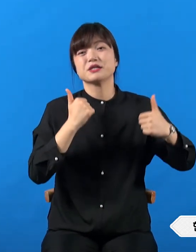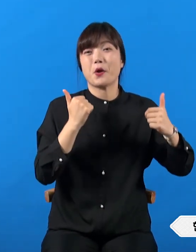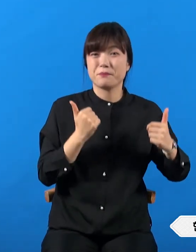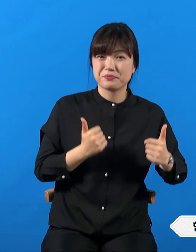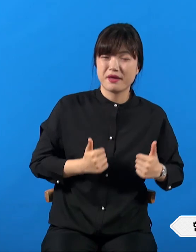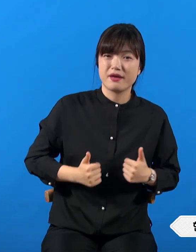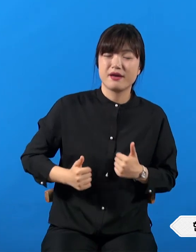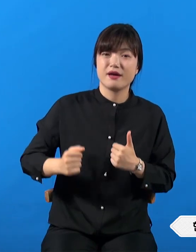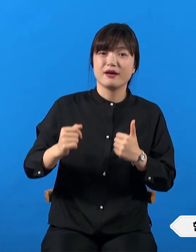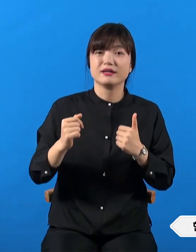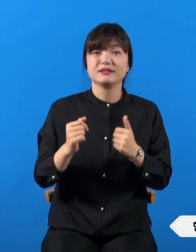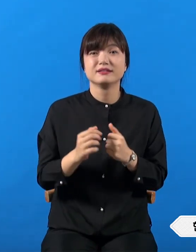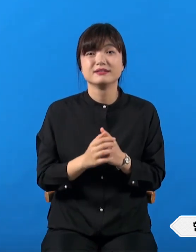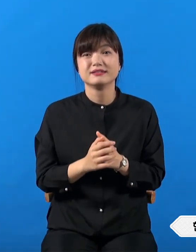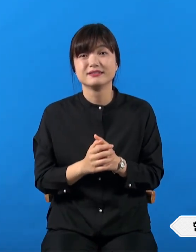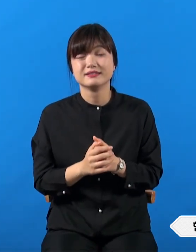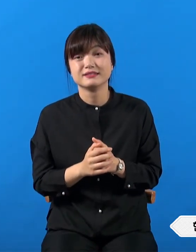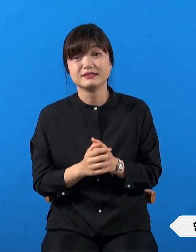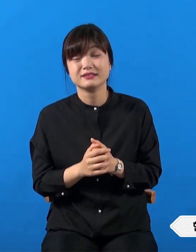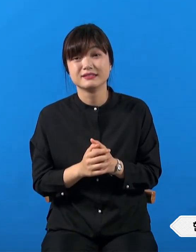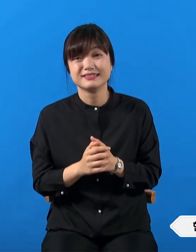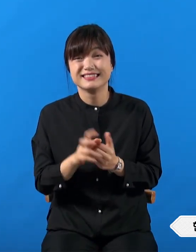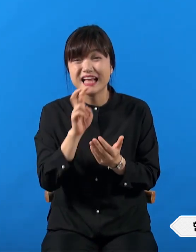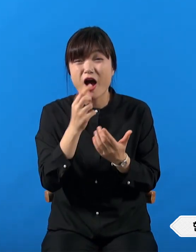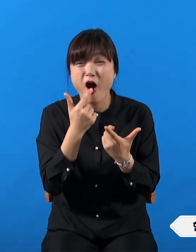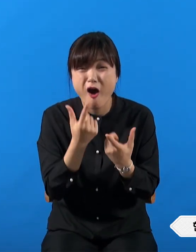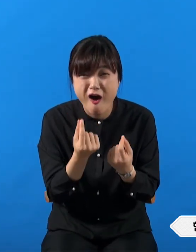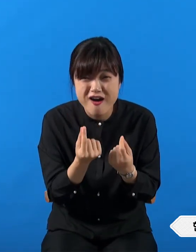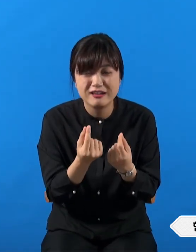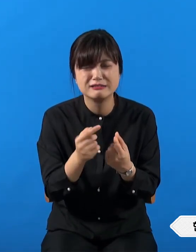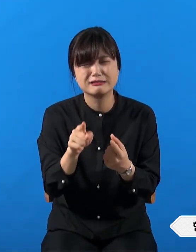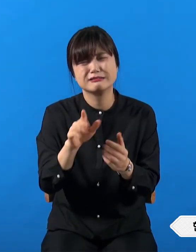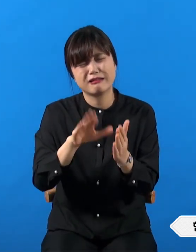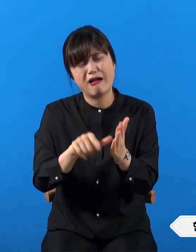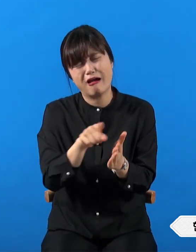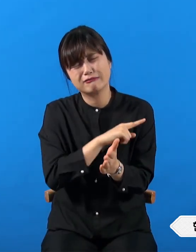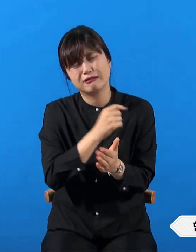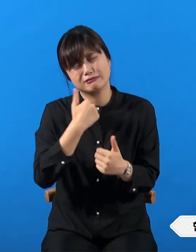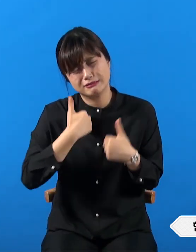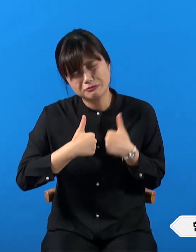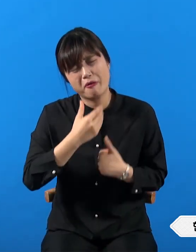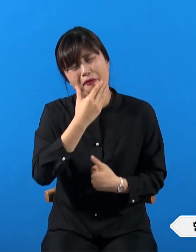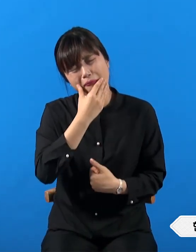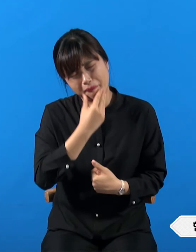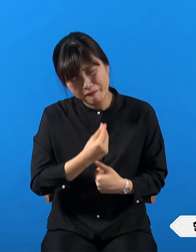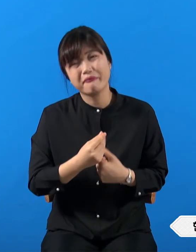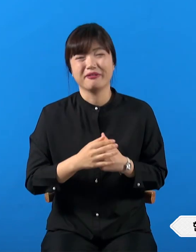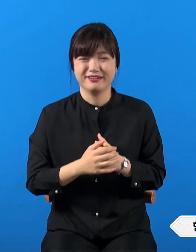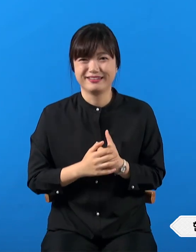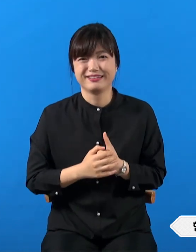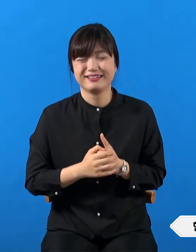가장 즐겁다. 정말로 그때가 가장 즐겁고 행복한 시간입니다.